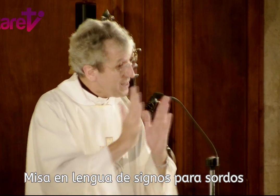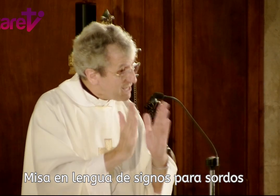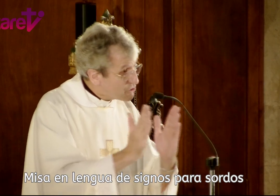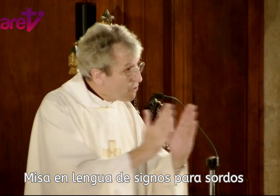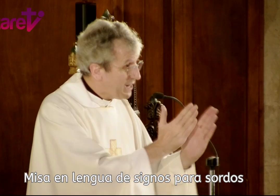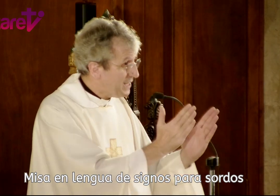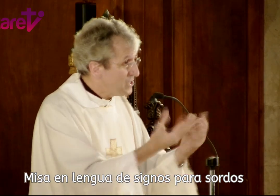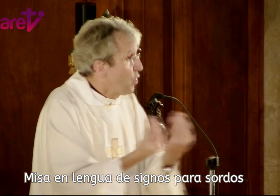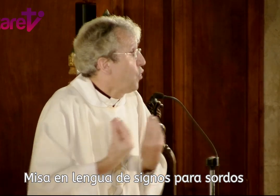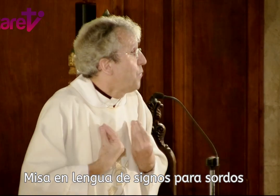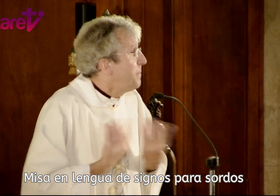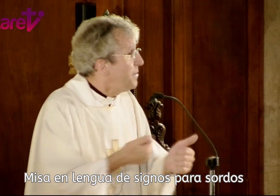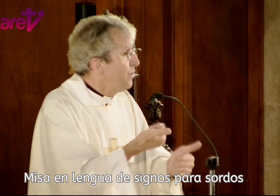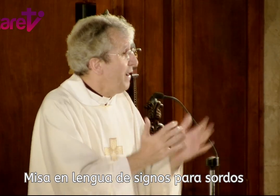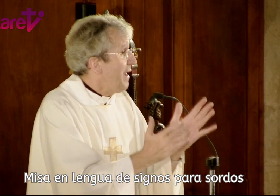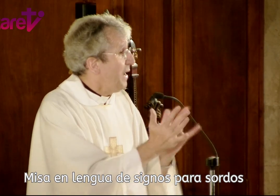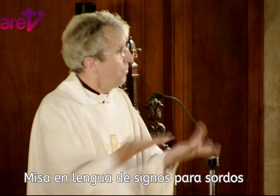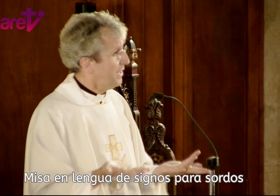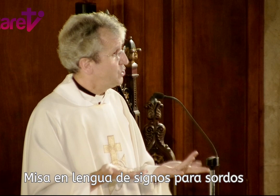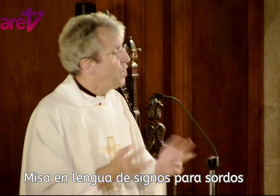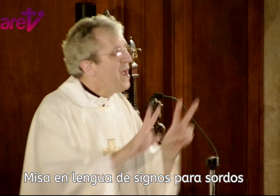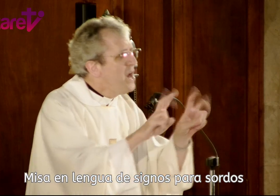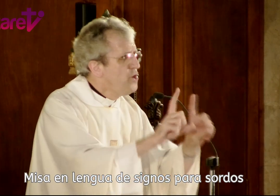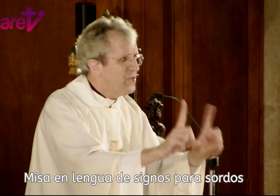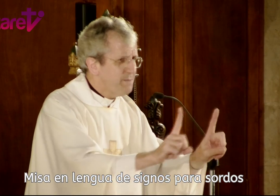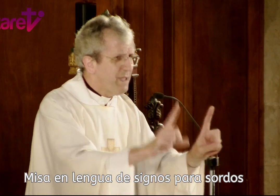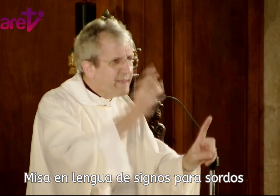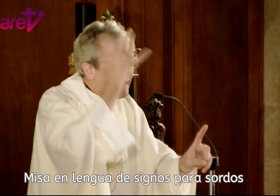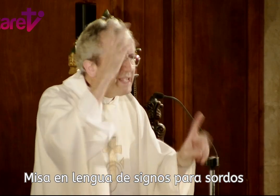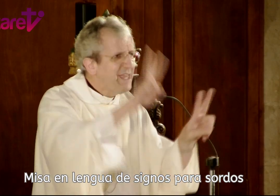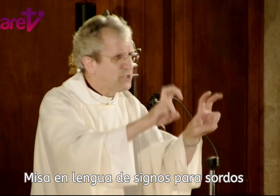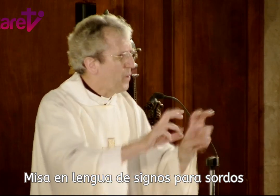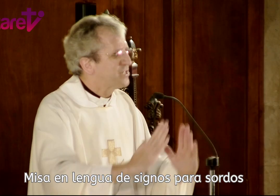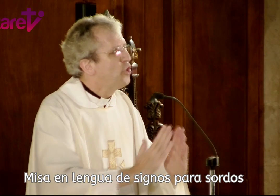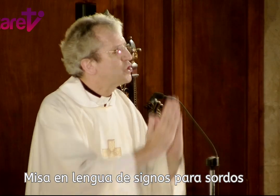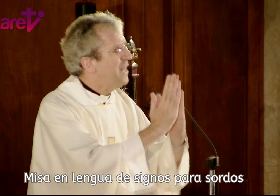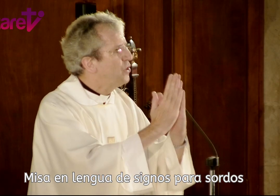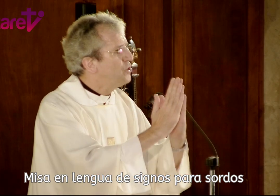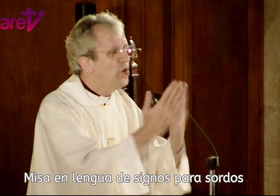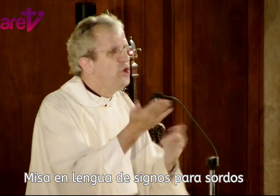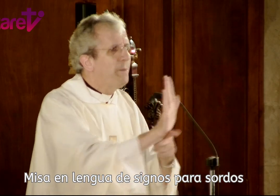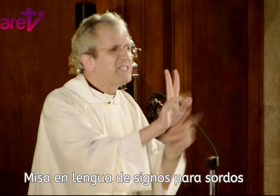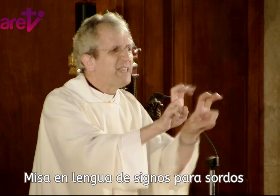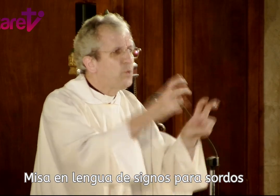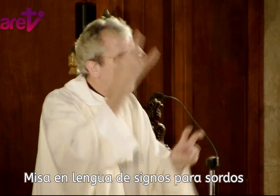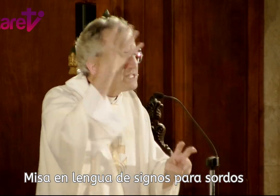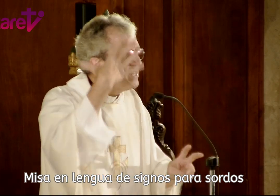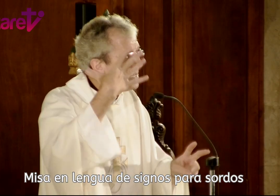circunstancias concretas cómo han vivido el ejemplo de Jesús. No es inventar ideas nuevas. Los santos no presentan nuevas ideas.